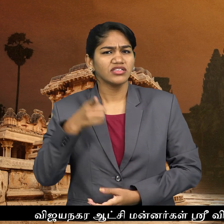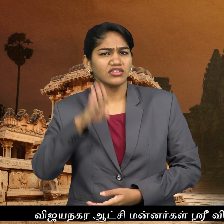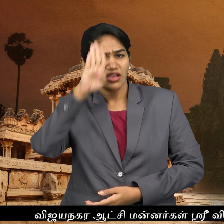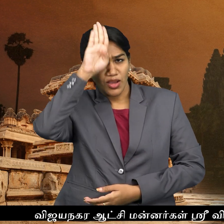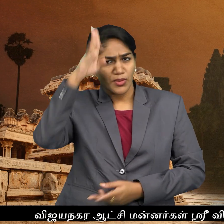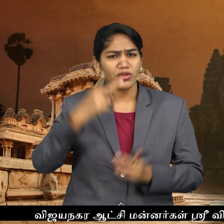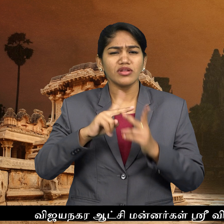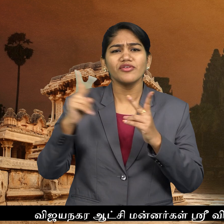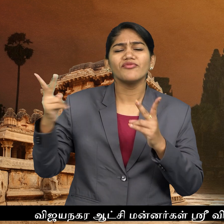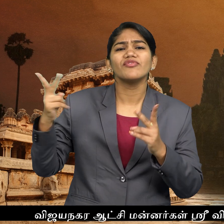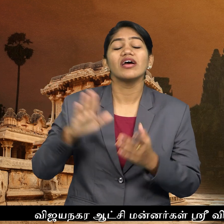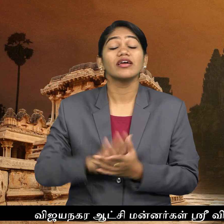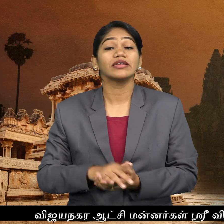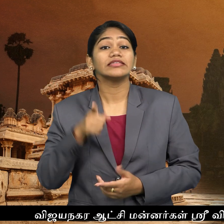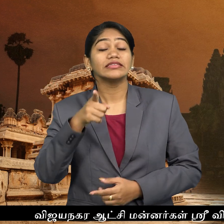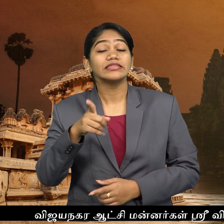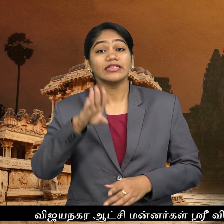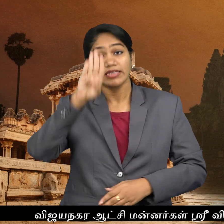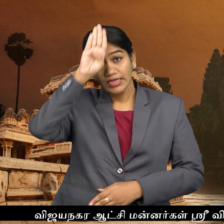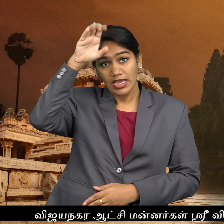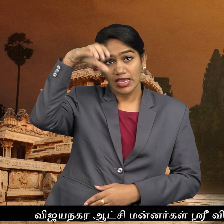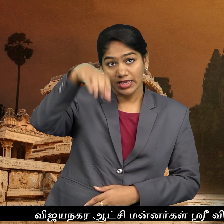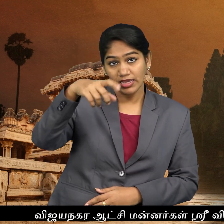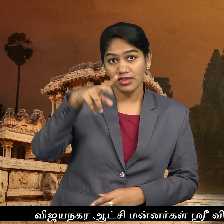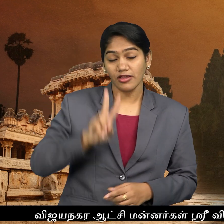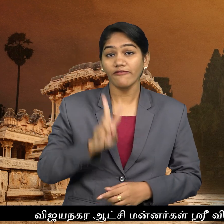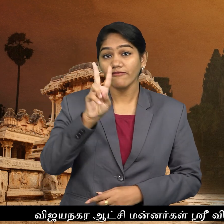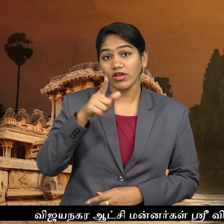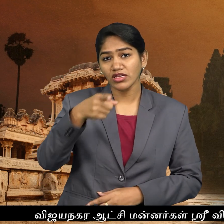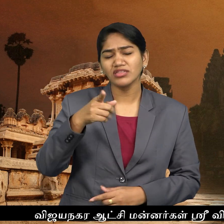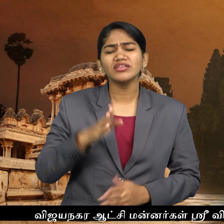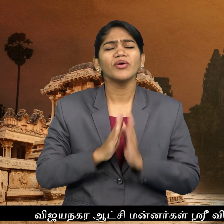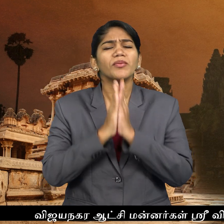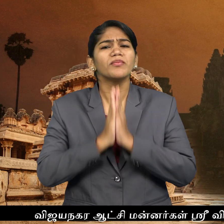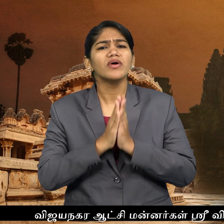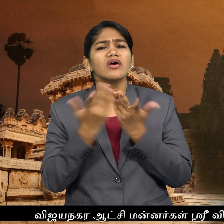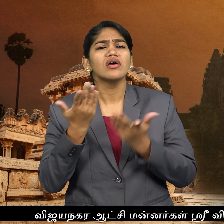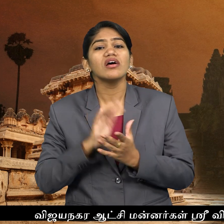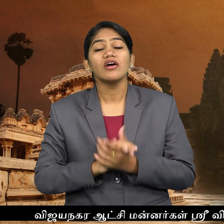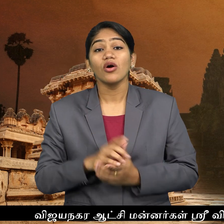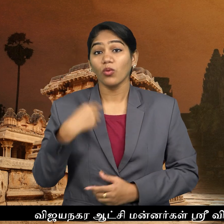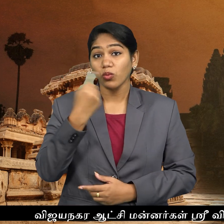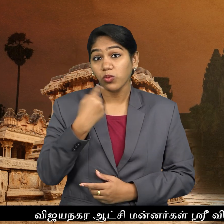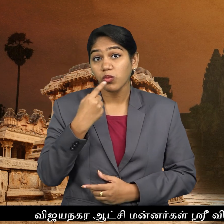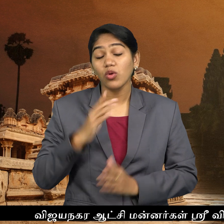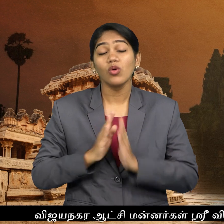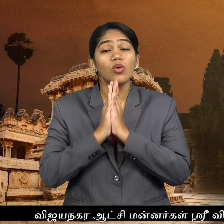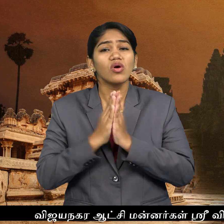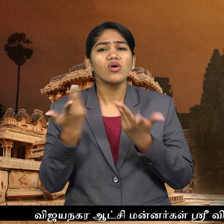விஜயநகர ஆட்சி மன்னர்கள் ஸ்ரீ விருபாக்ஷனை சிவனை வழிபட்டனர்.